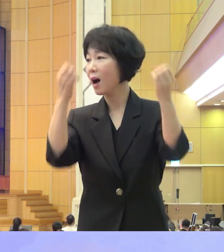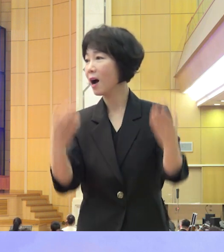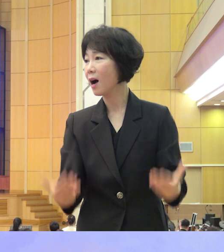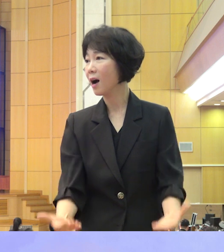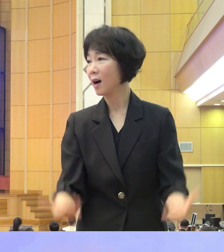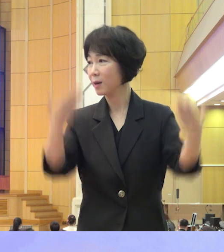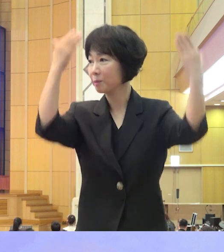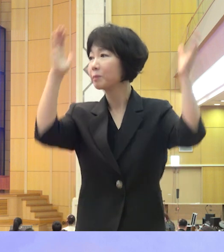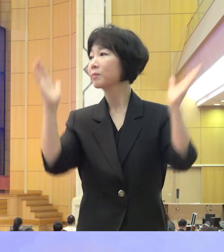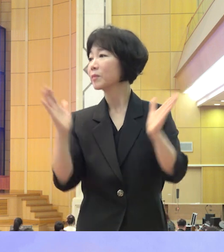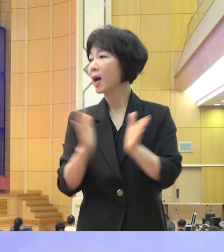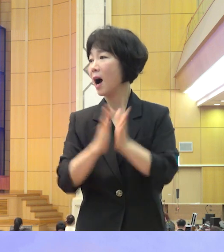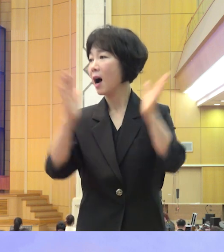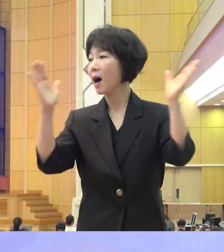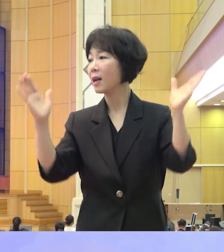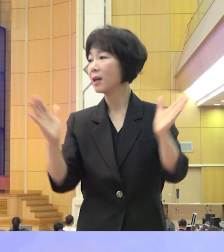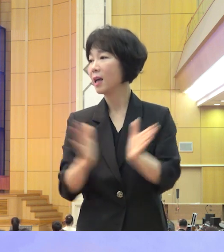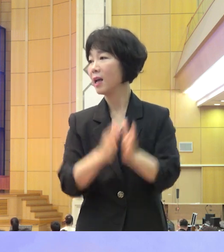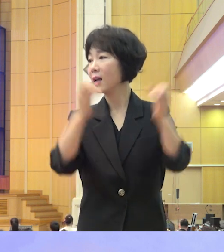할렐루야